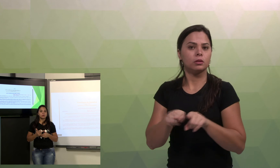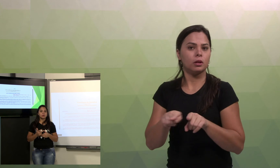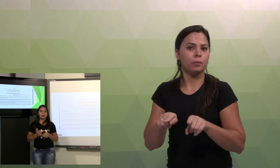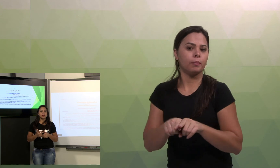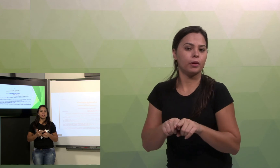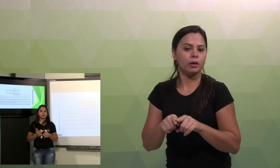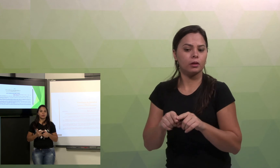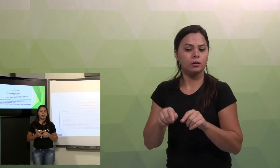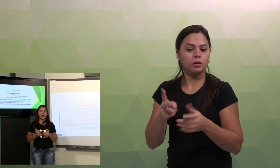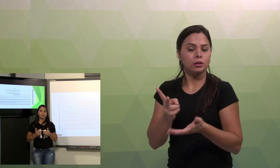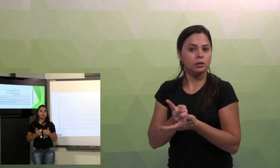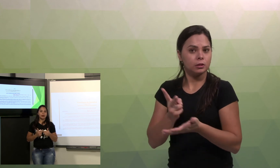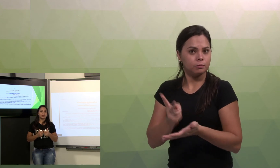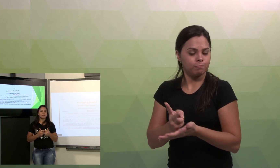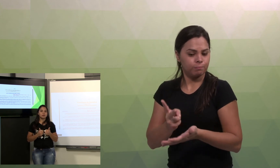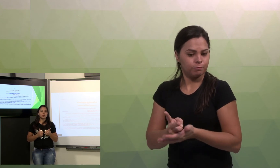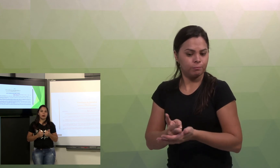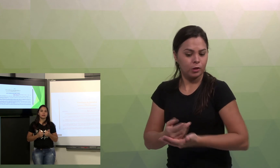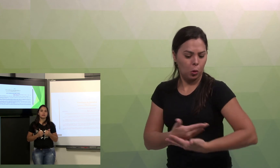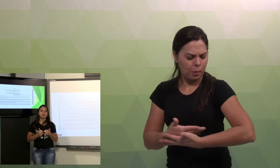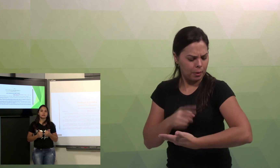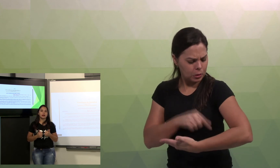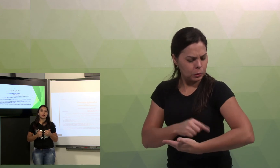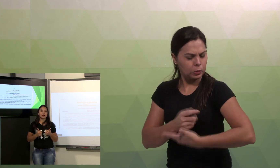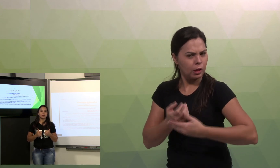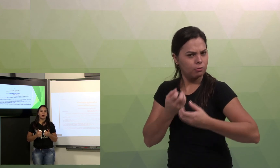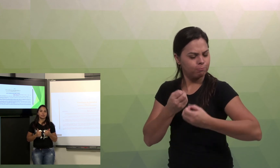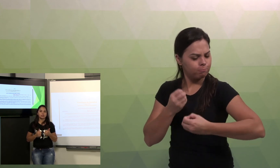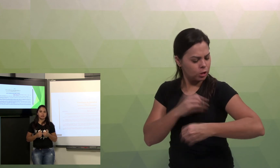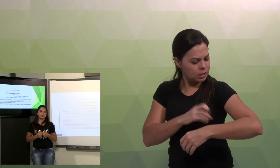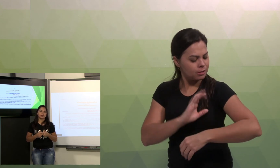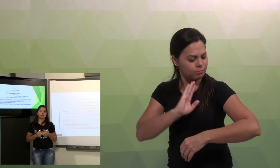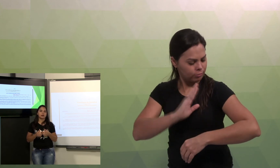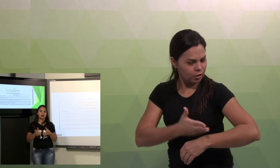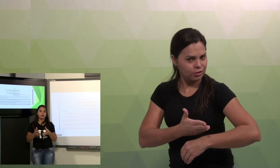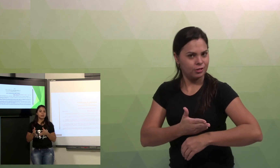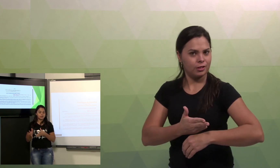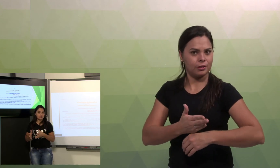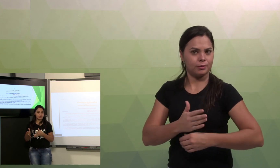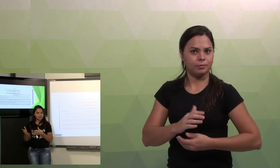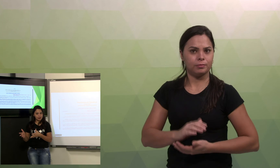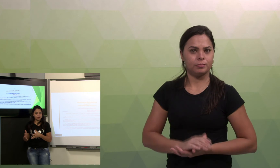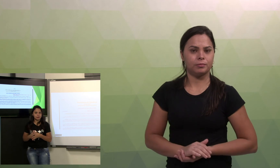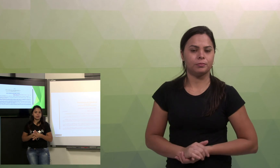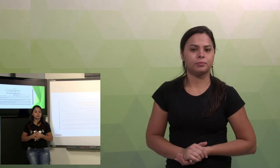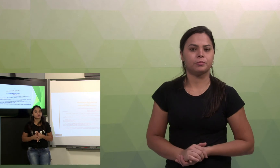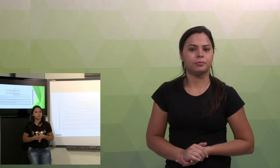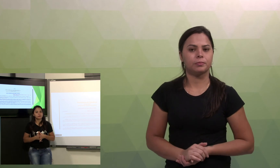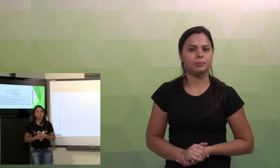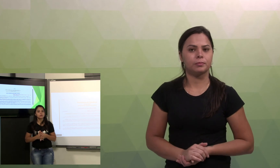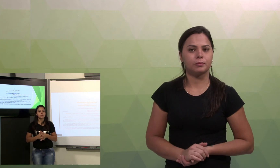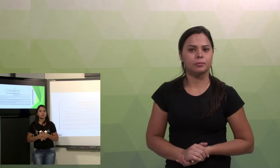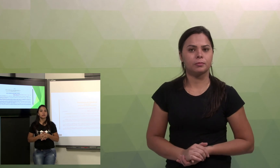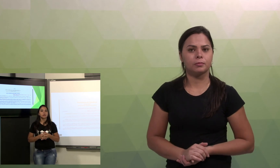surdos, visando sempre desenvolver habilidades visuais e ensinar a linguagem de Libras, a linguagem de sinais, a Libras.